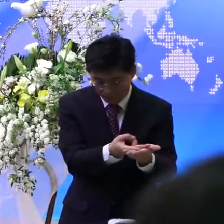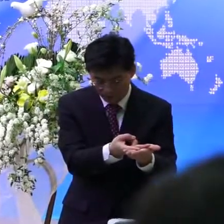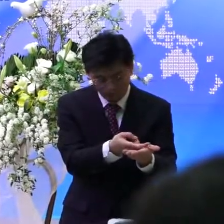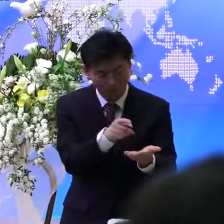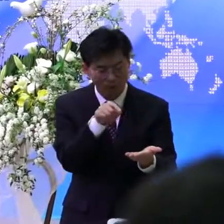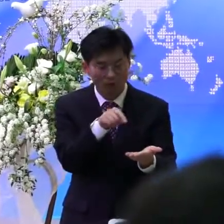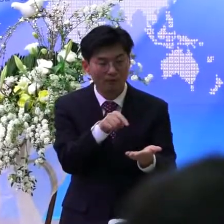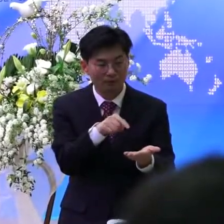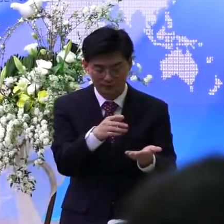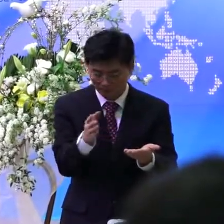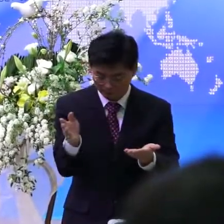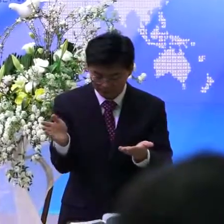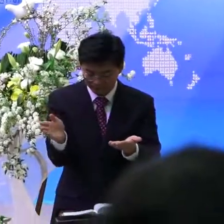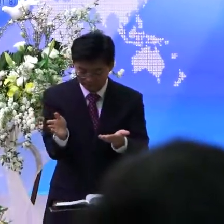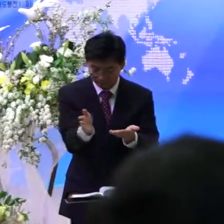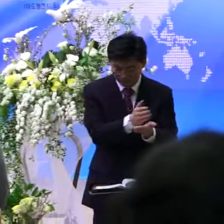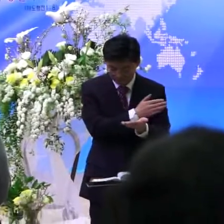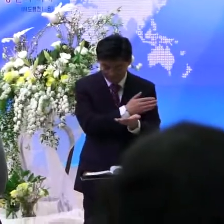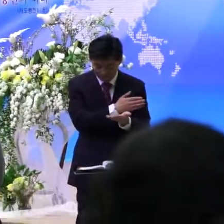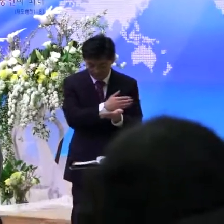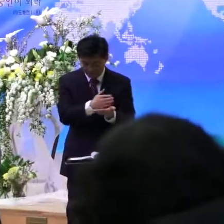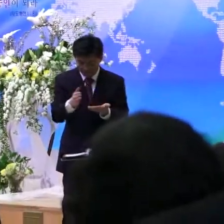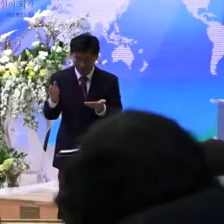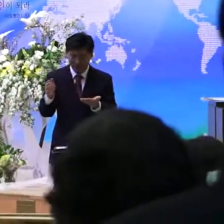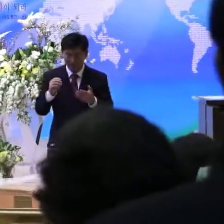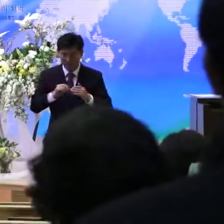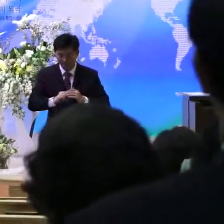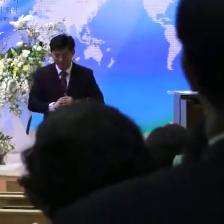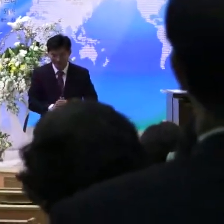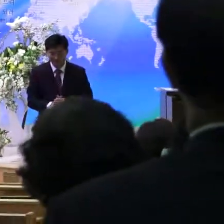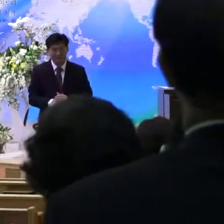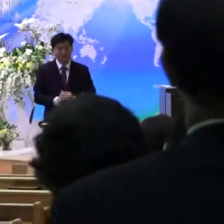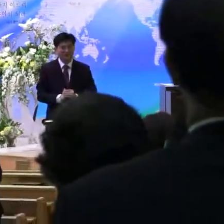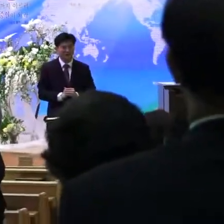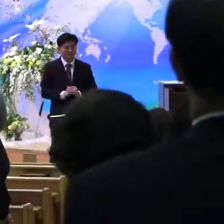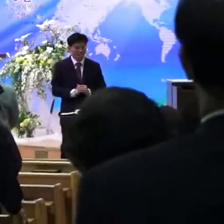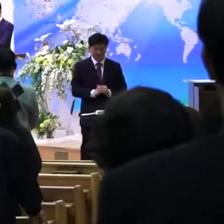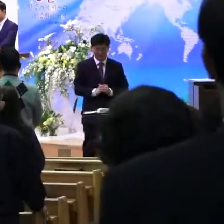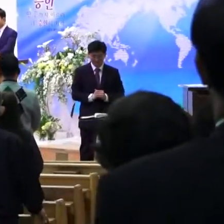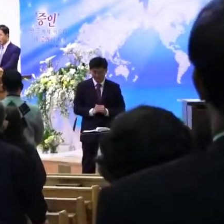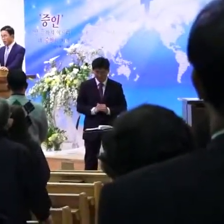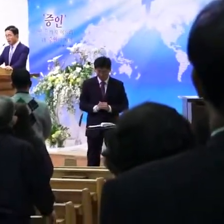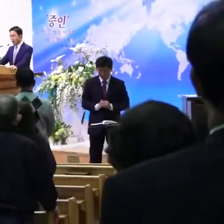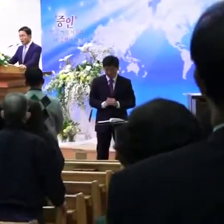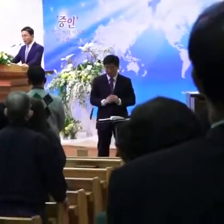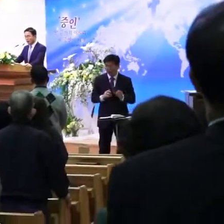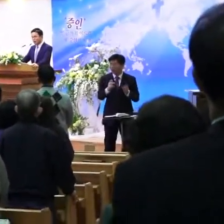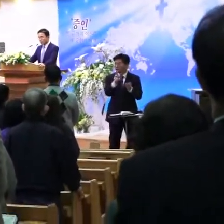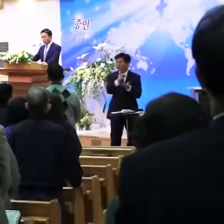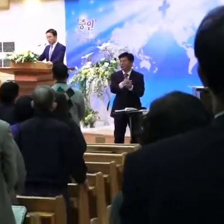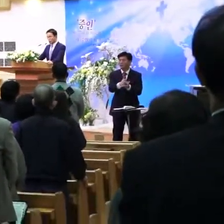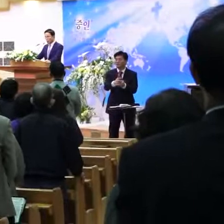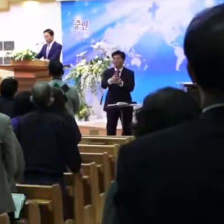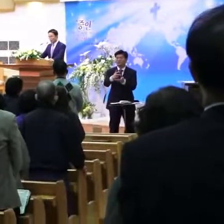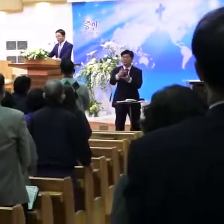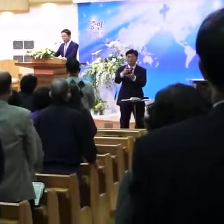누우셨던 곳은 비어 있었네.